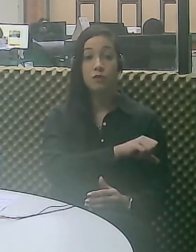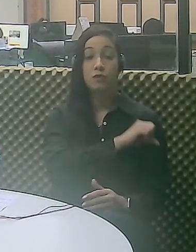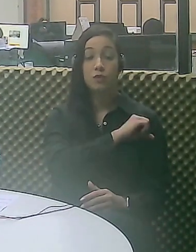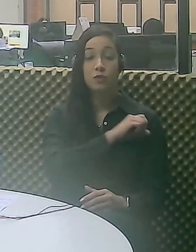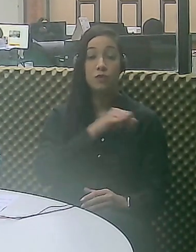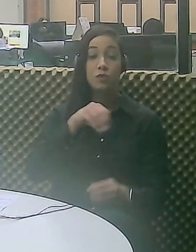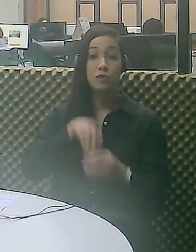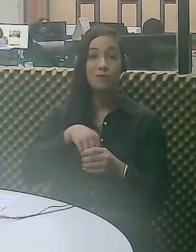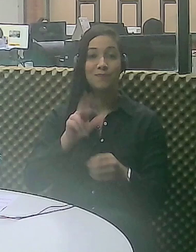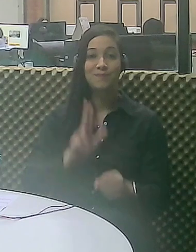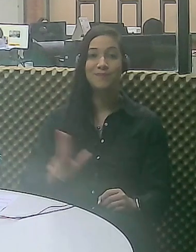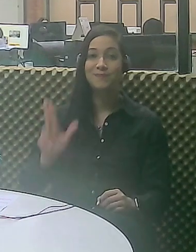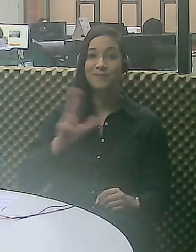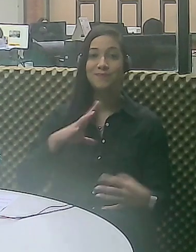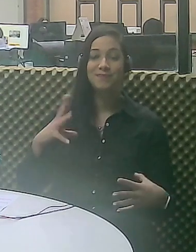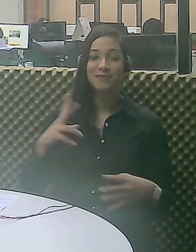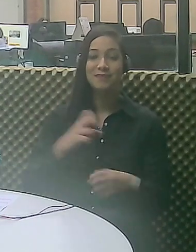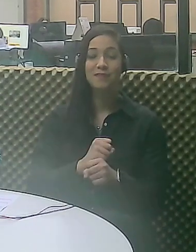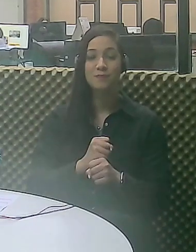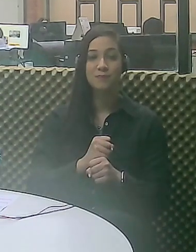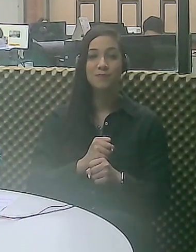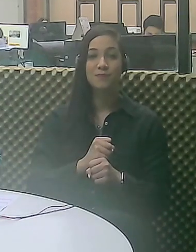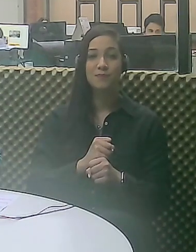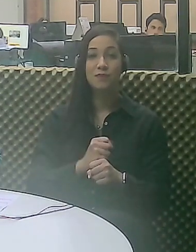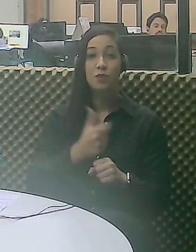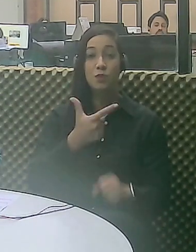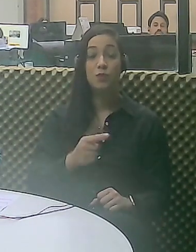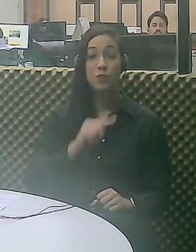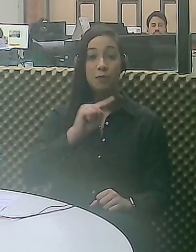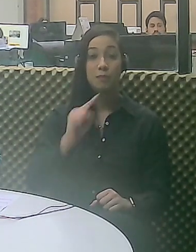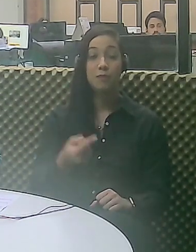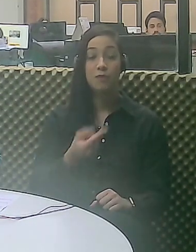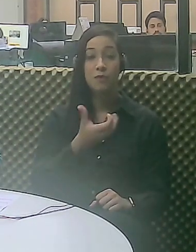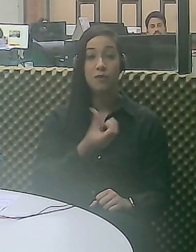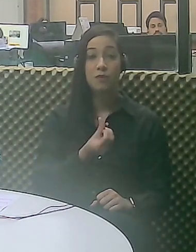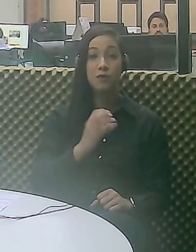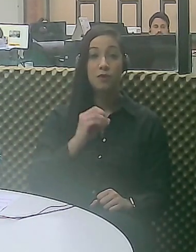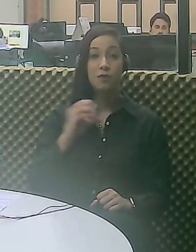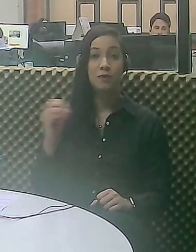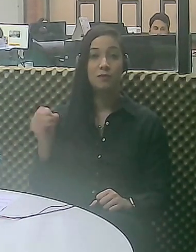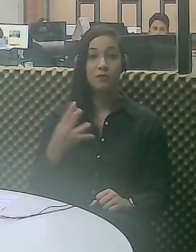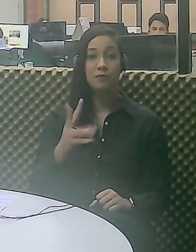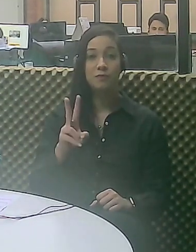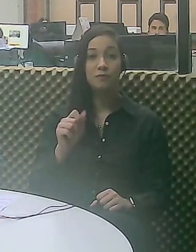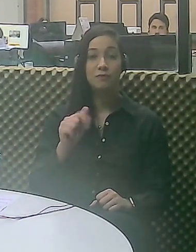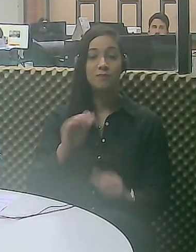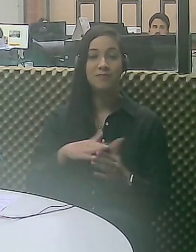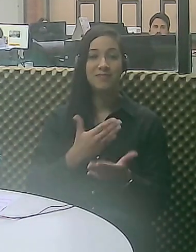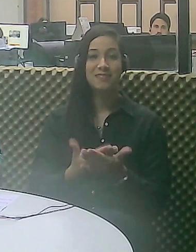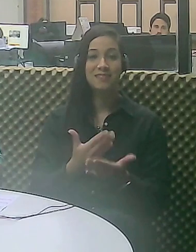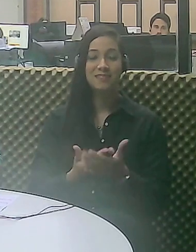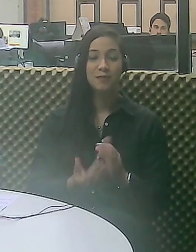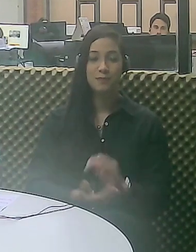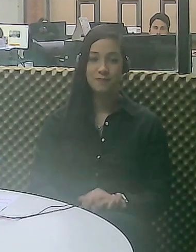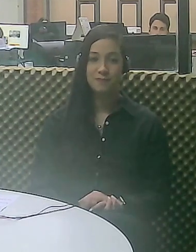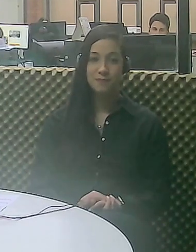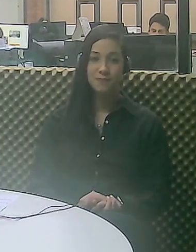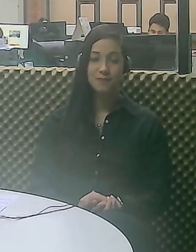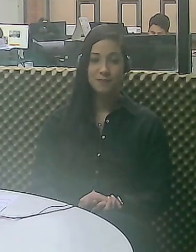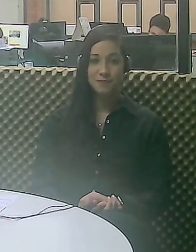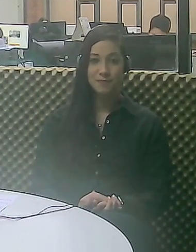em Uberlândia, totalizando a previsão de 2.600 novas vagas escolares.